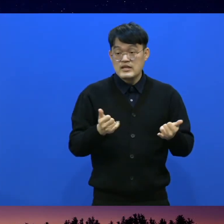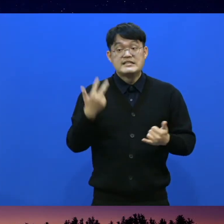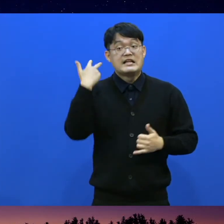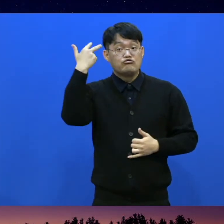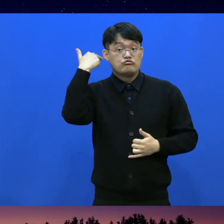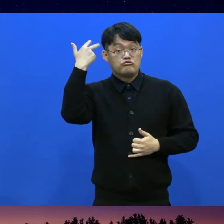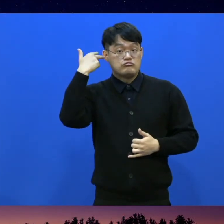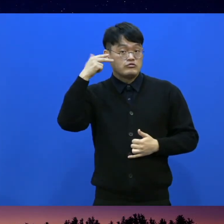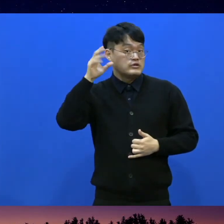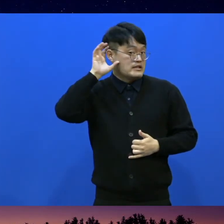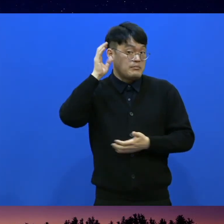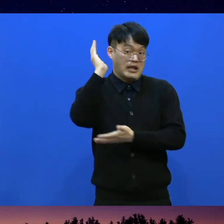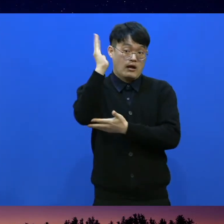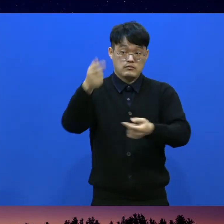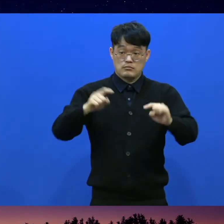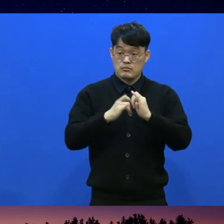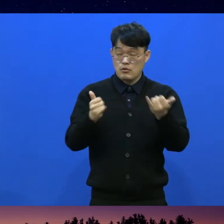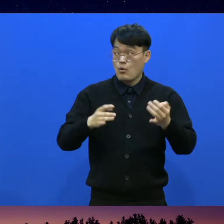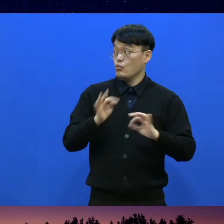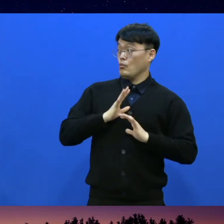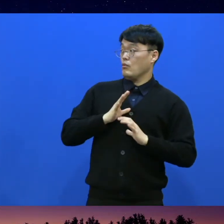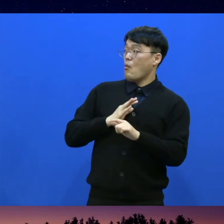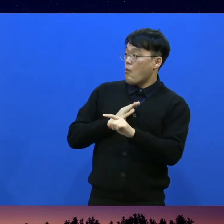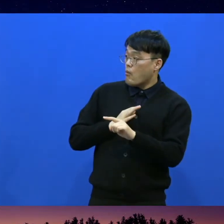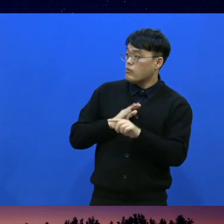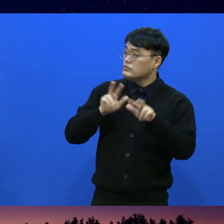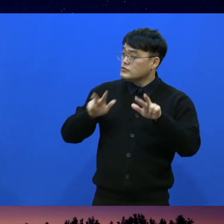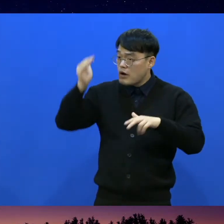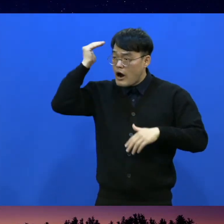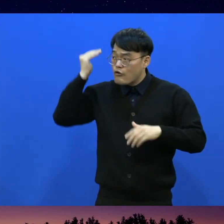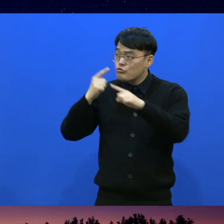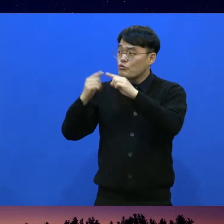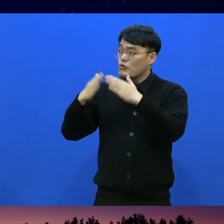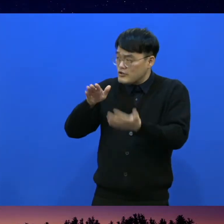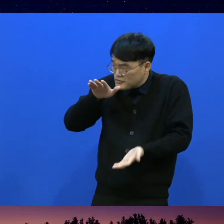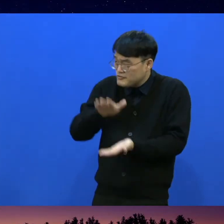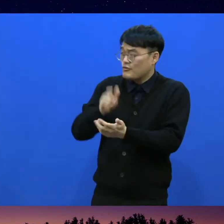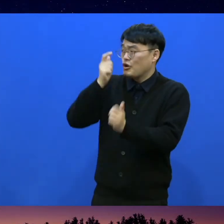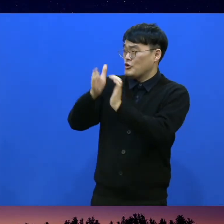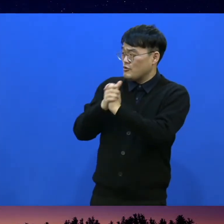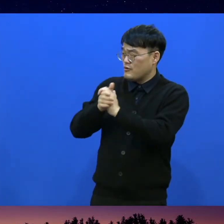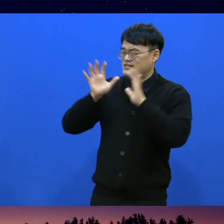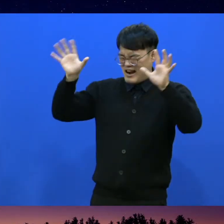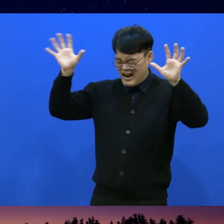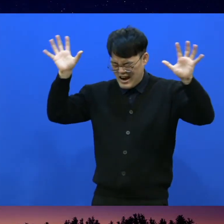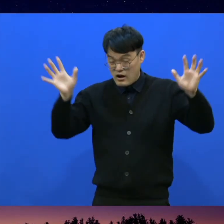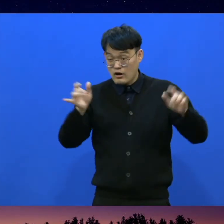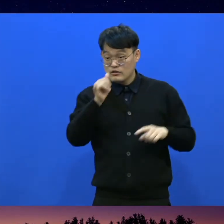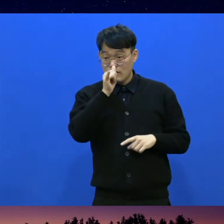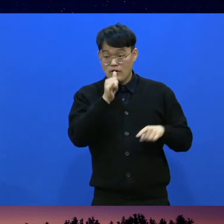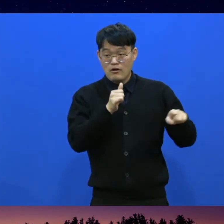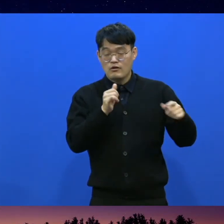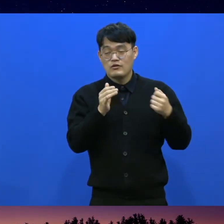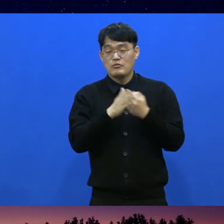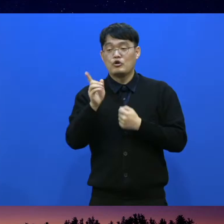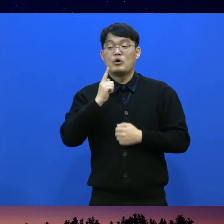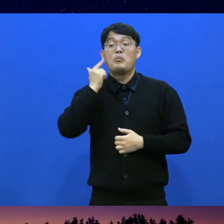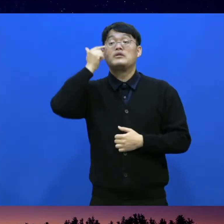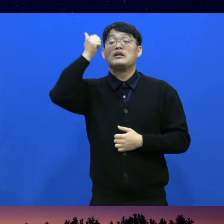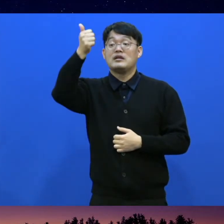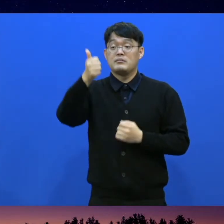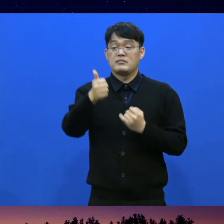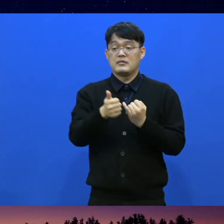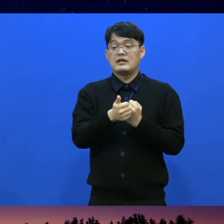도대체 이런 기도회가 지금 일어나고 있다는 거에 대해서 놀래서 나가신 분이고 더 목사님 하여튼 일찍 가려고 하다가 아마 너무